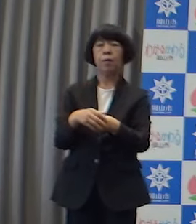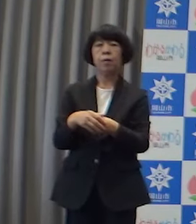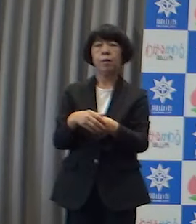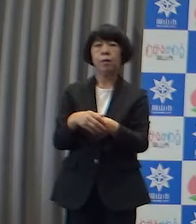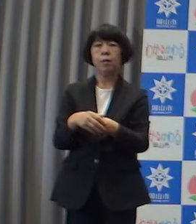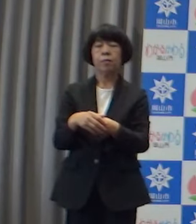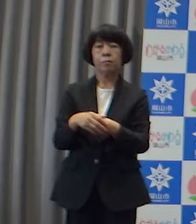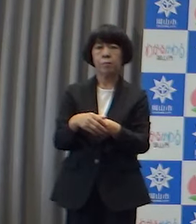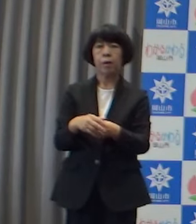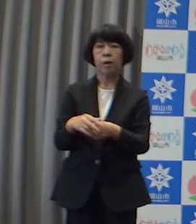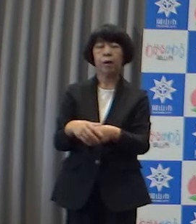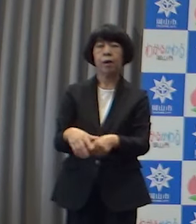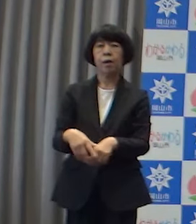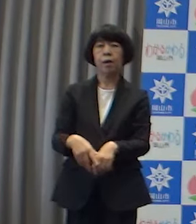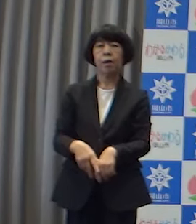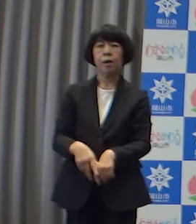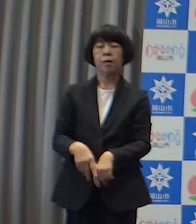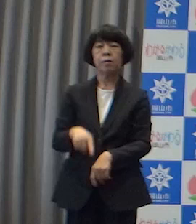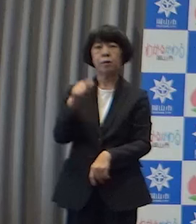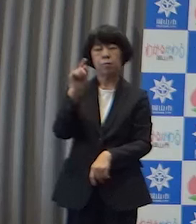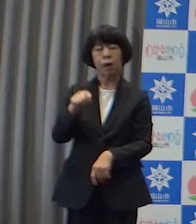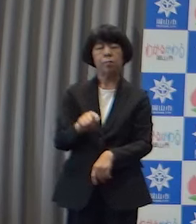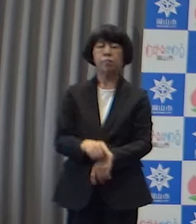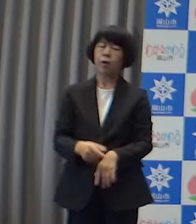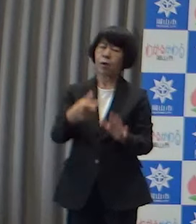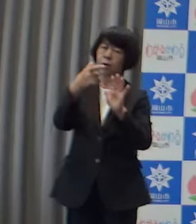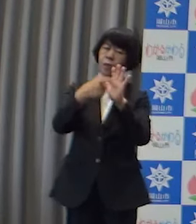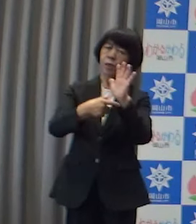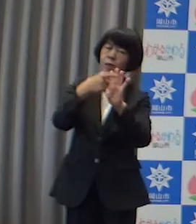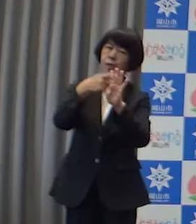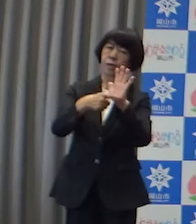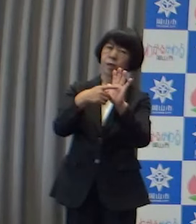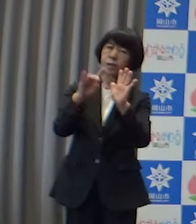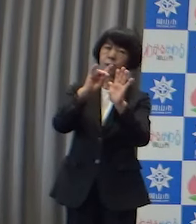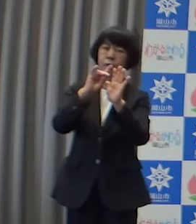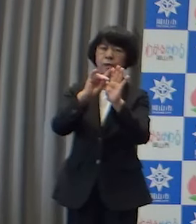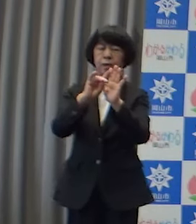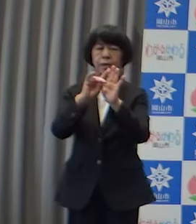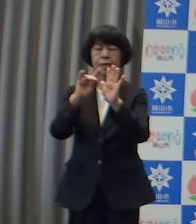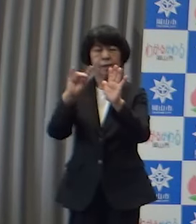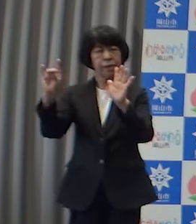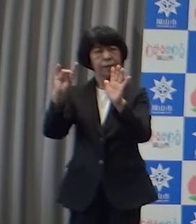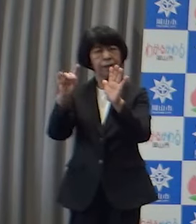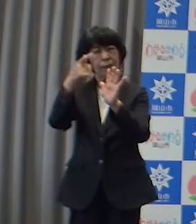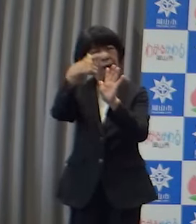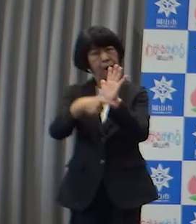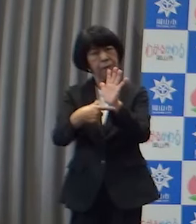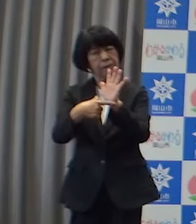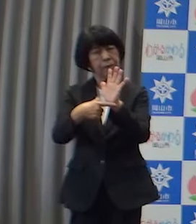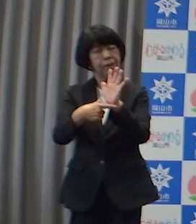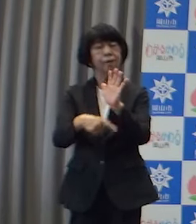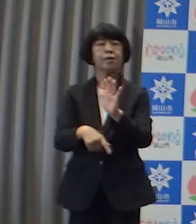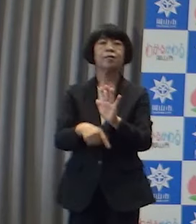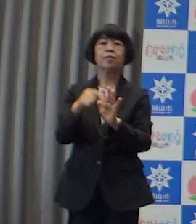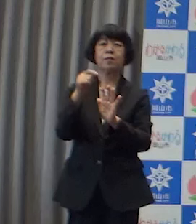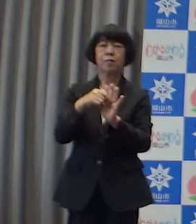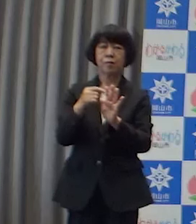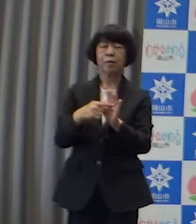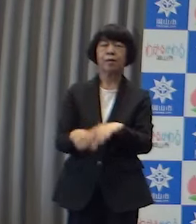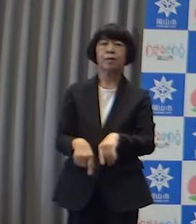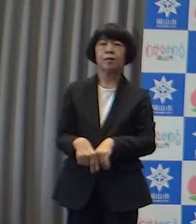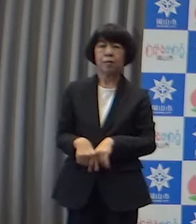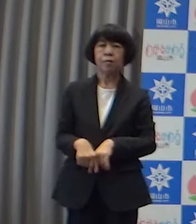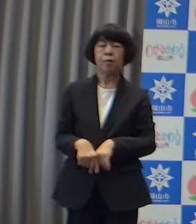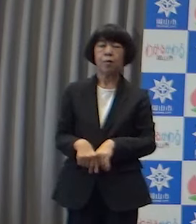議題が、議題、なんて言いますかね未来のことについてみたい